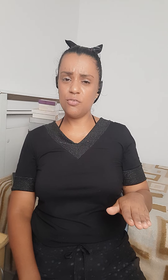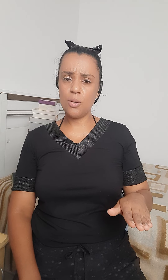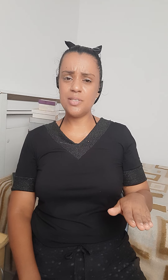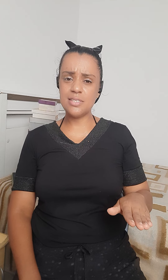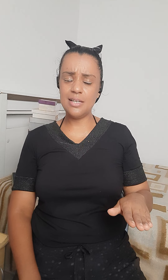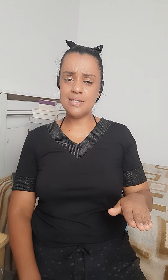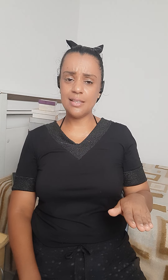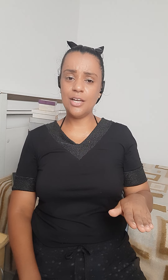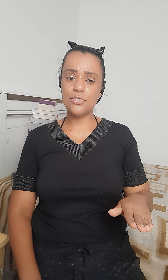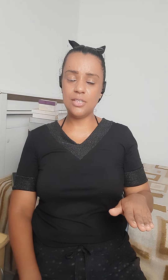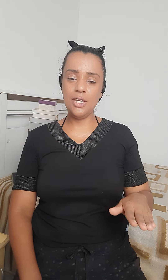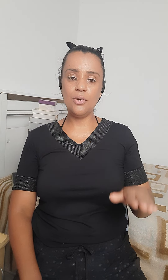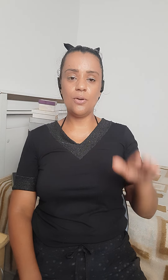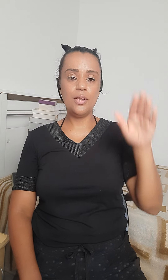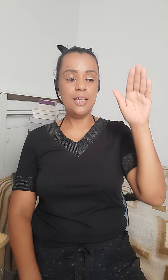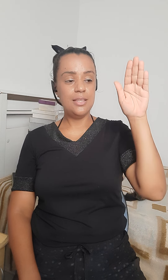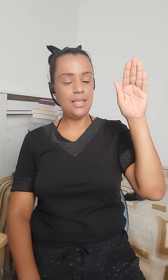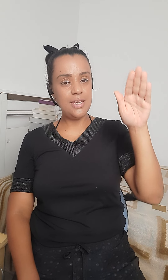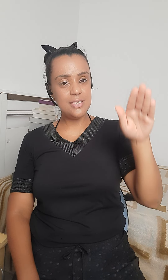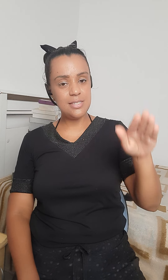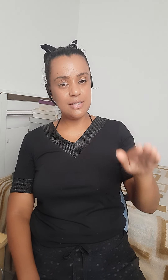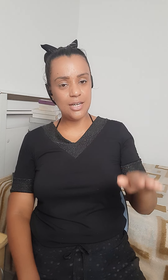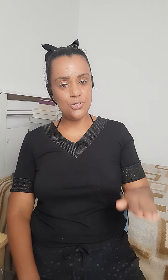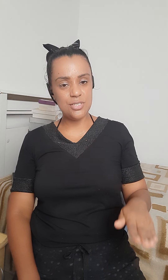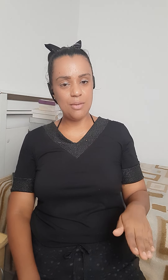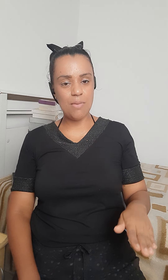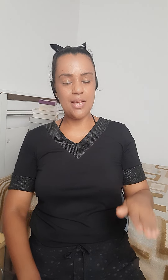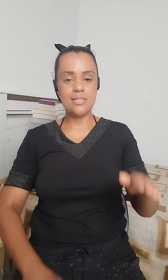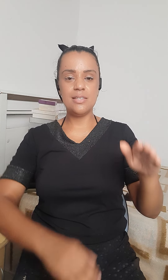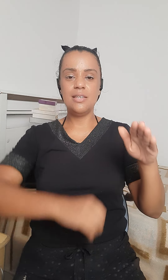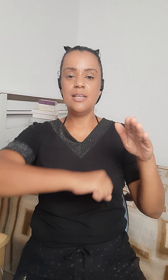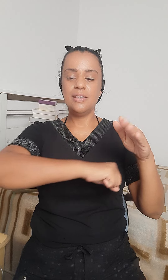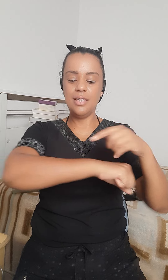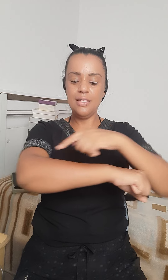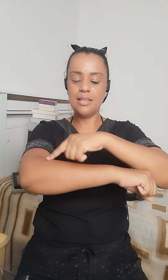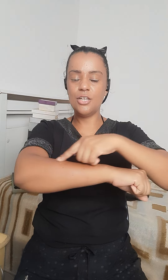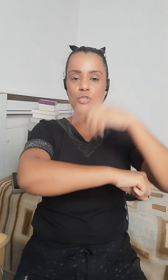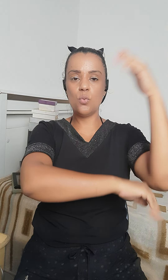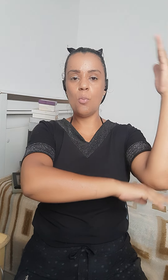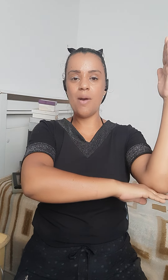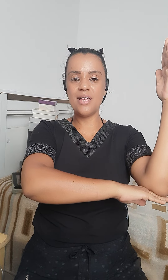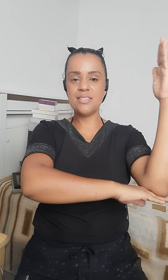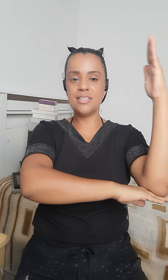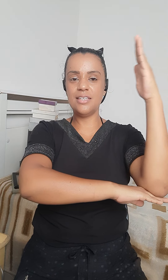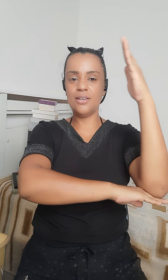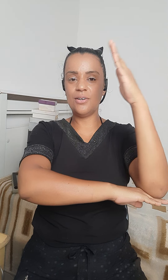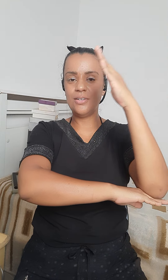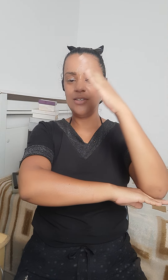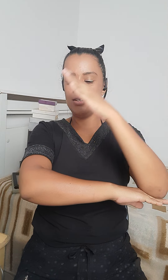forma de sinalizar tarde? Tem, ó. Tem esse tarde sem base. Tem tarde com base, que, ó.